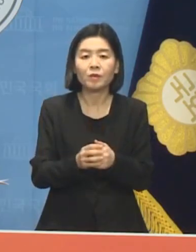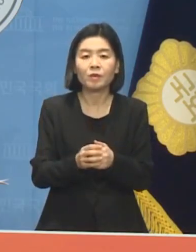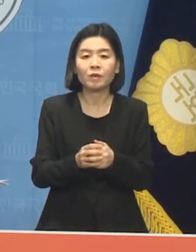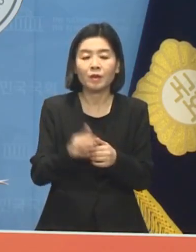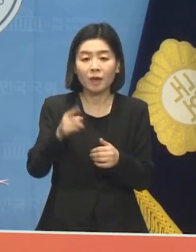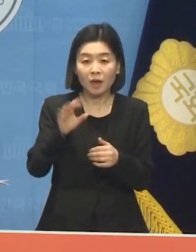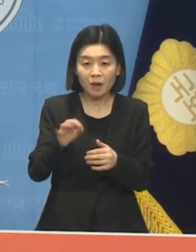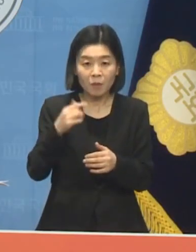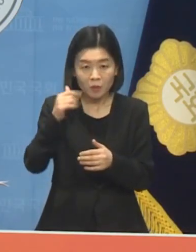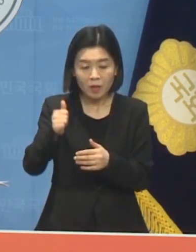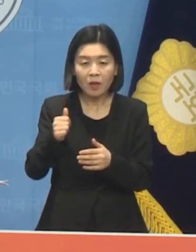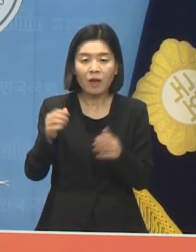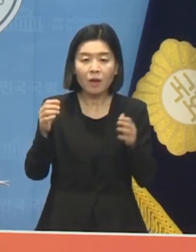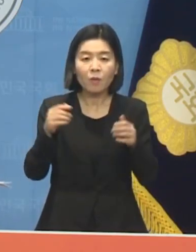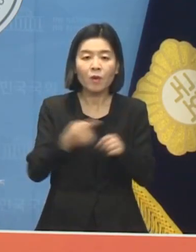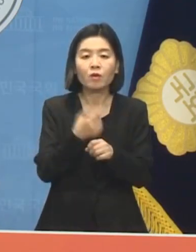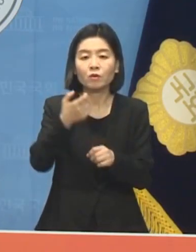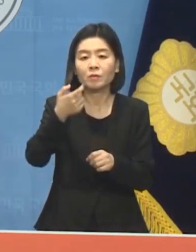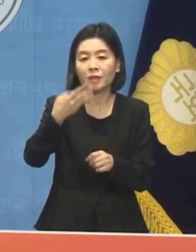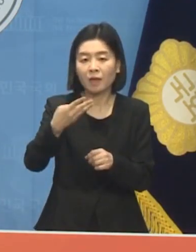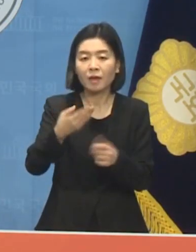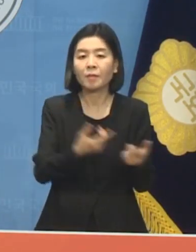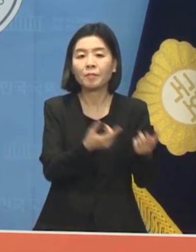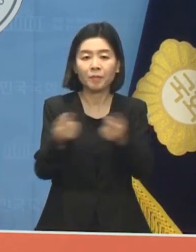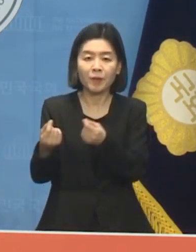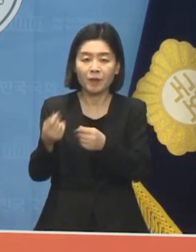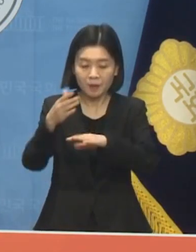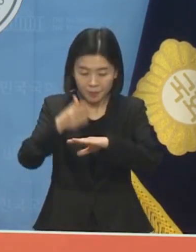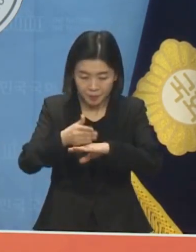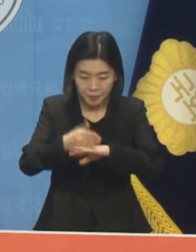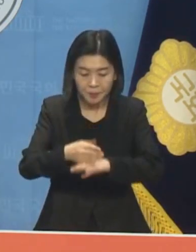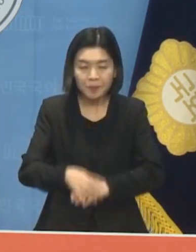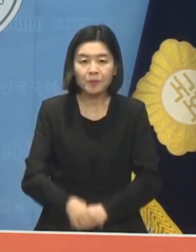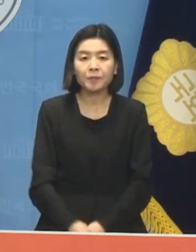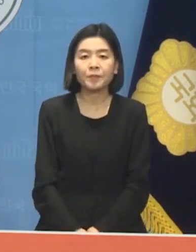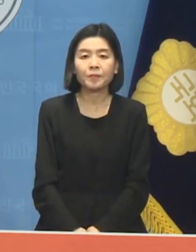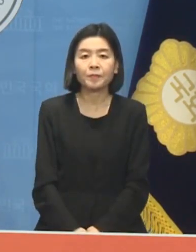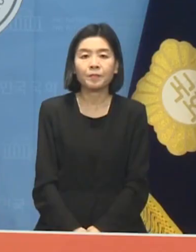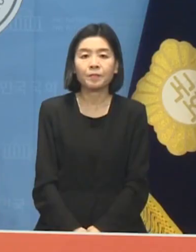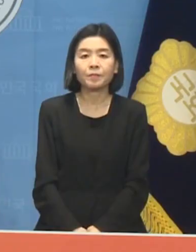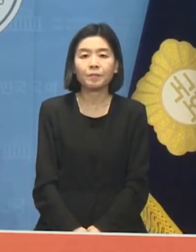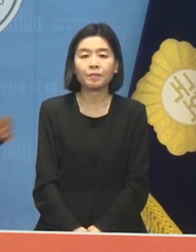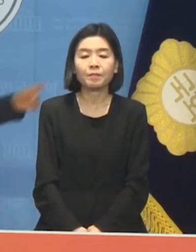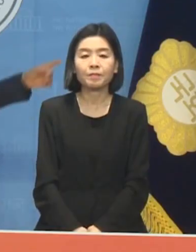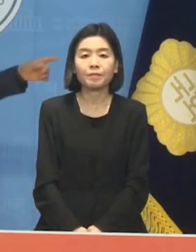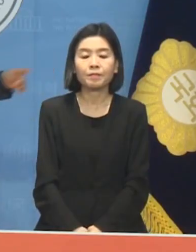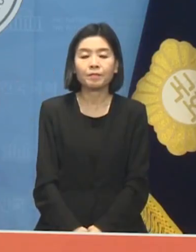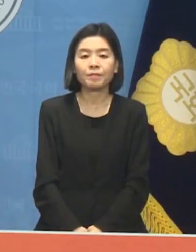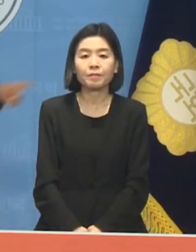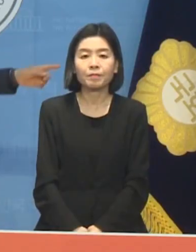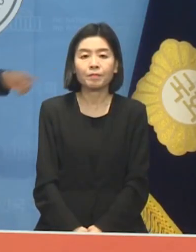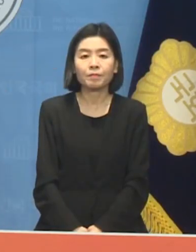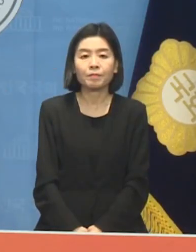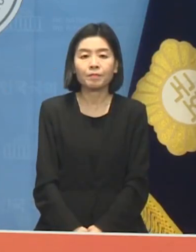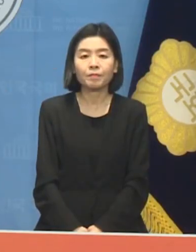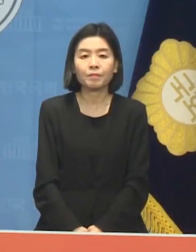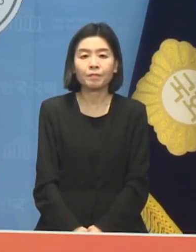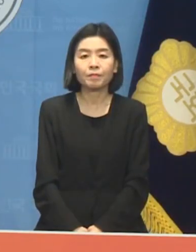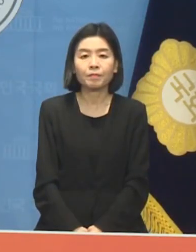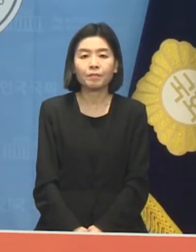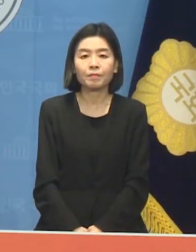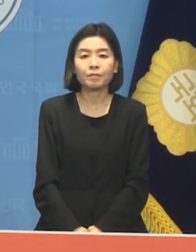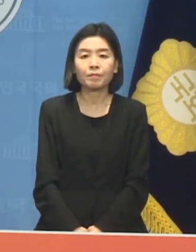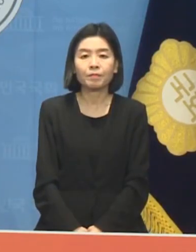164명 일동. 감사합니다. 우리가 한번 스피치 시간 조금 남았으니까 누가 이명 목사 한